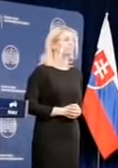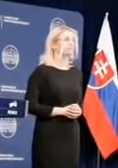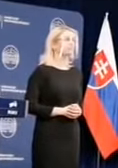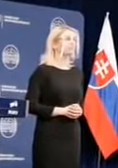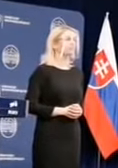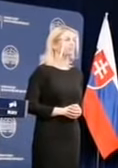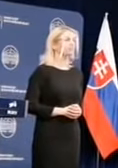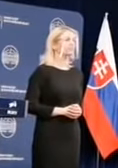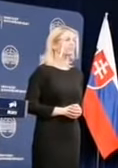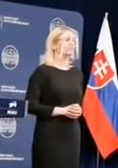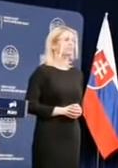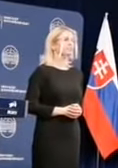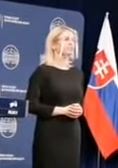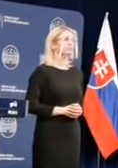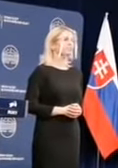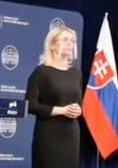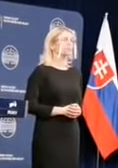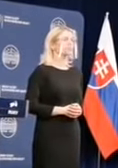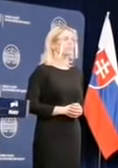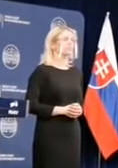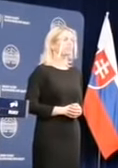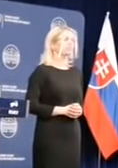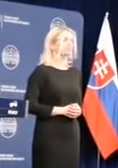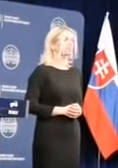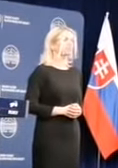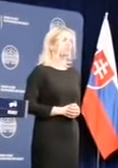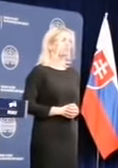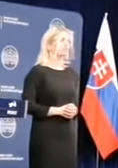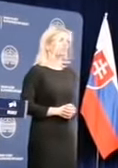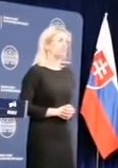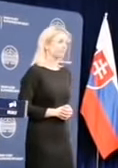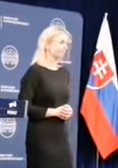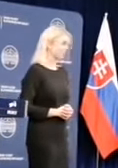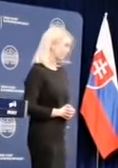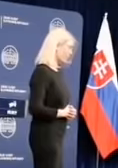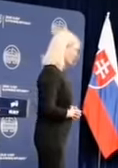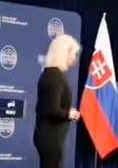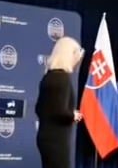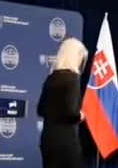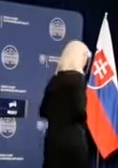Thank you.